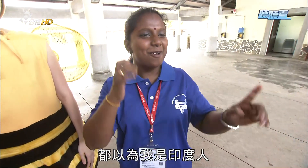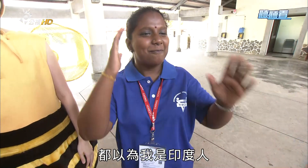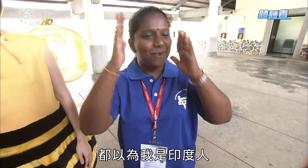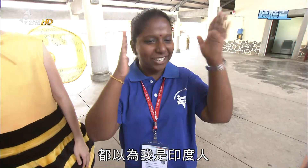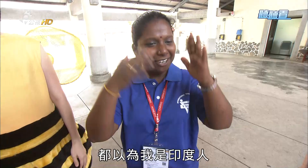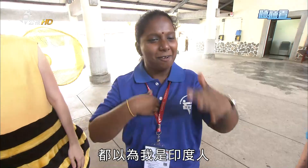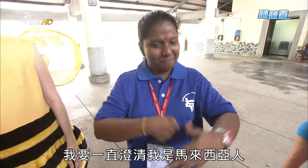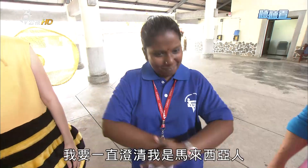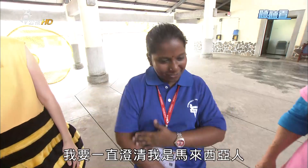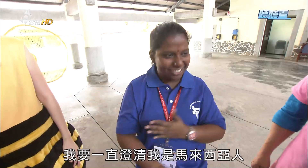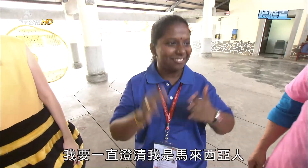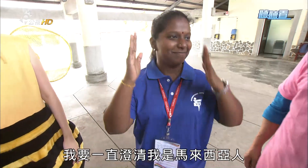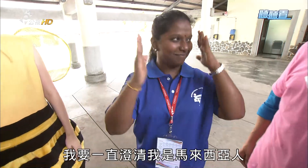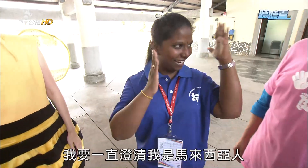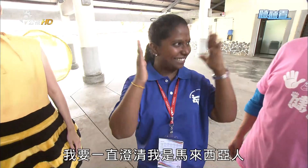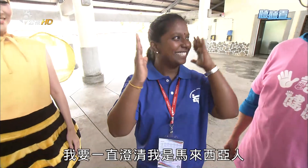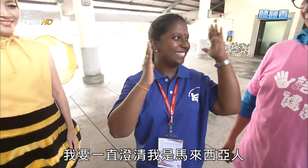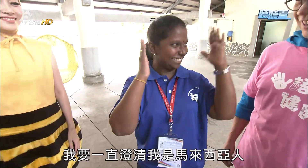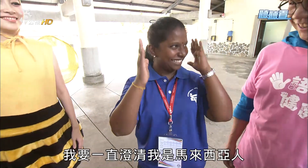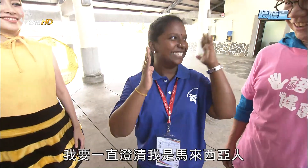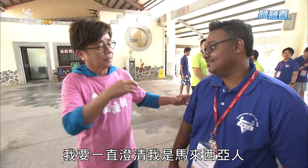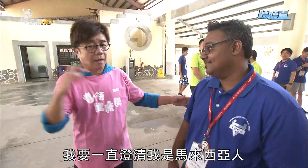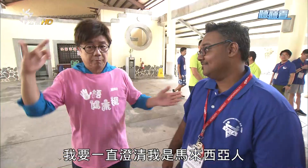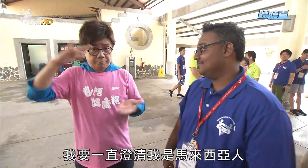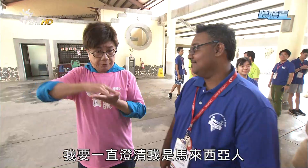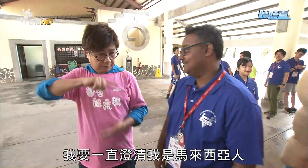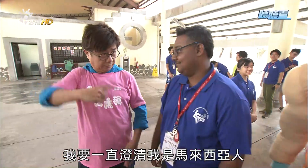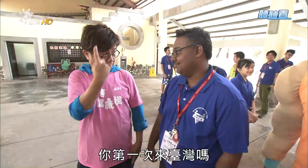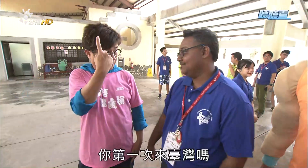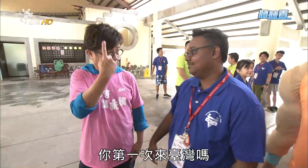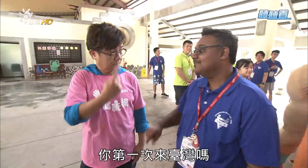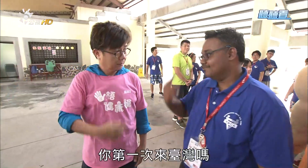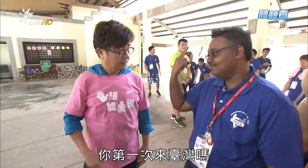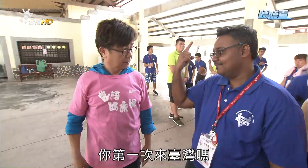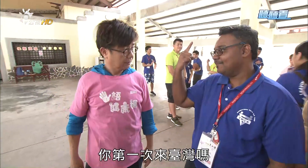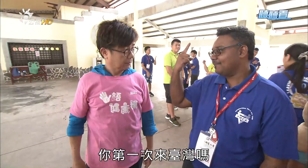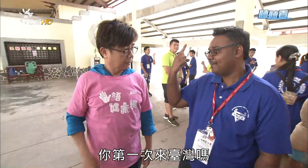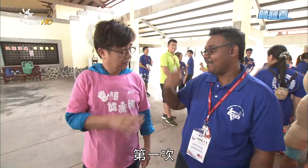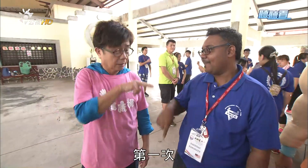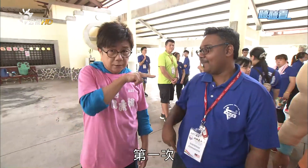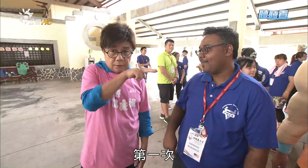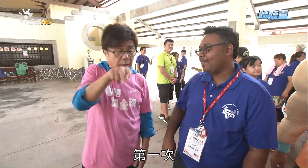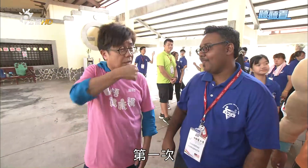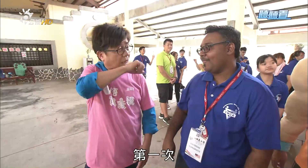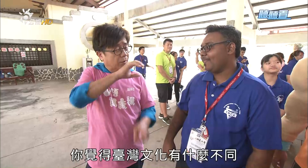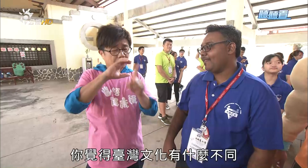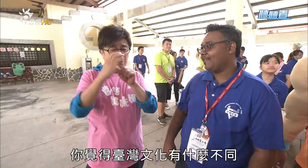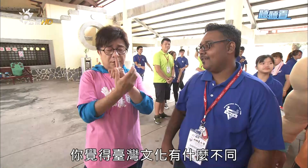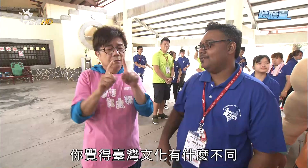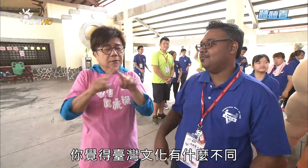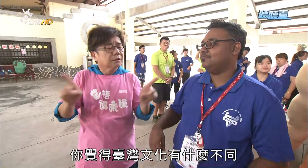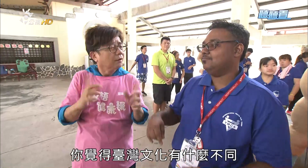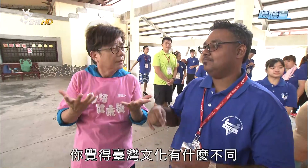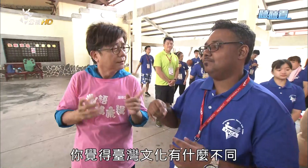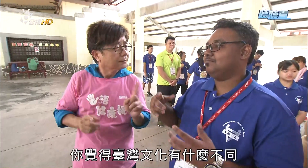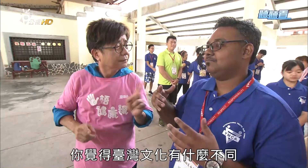度人。我要一直澄清我是马来西亚人。 你第一次来台湾吗？第一次。你觉得台湾文化有什么不